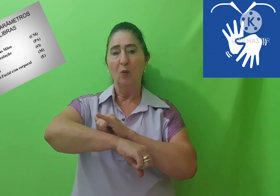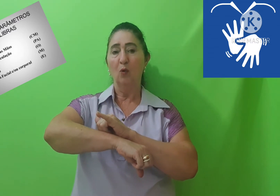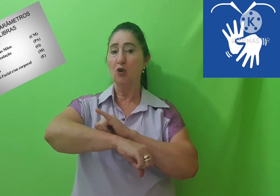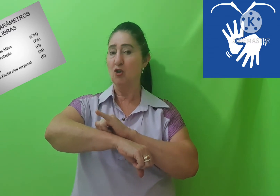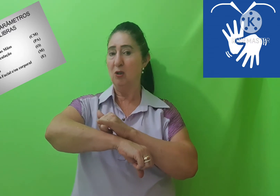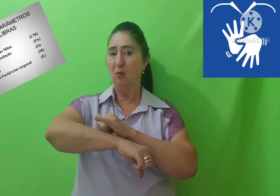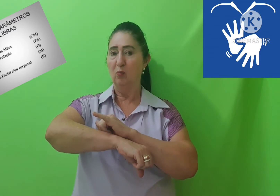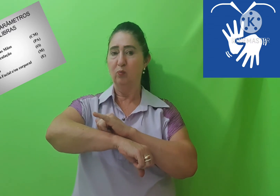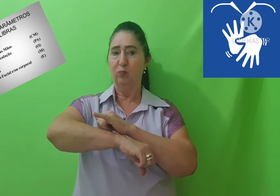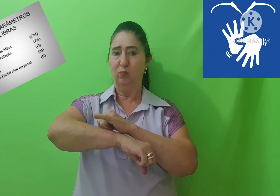Gordinho.